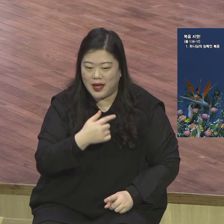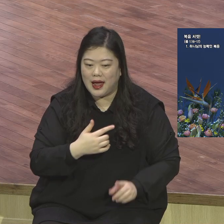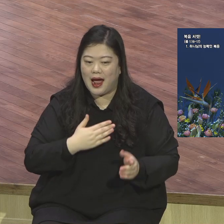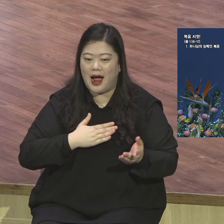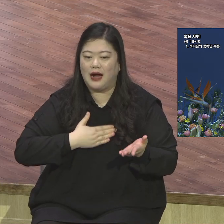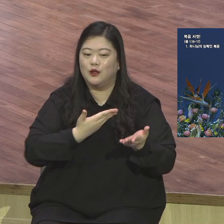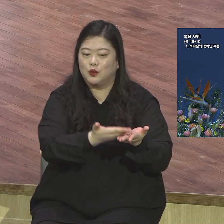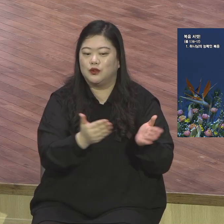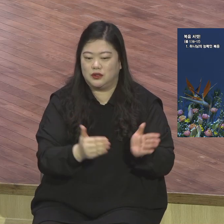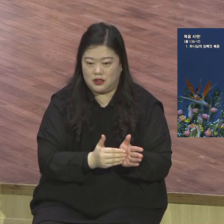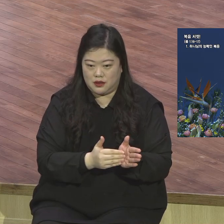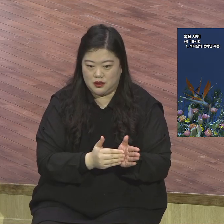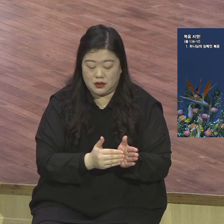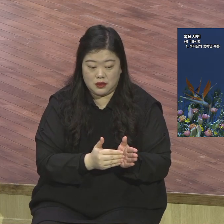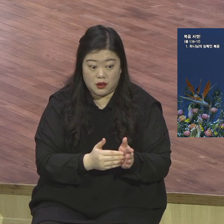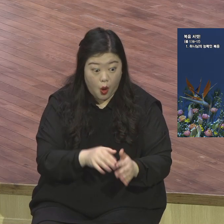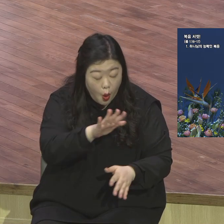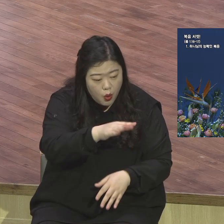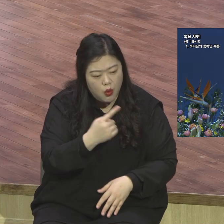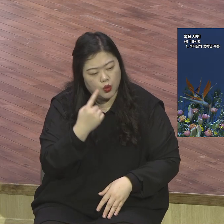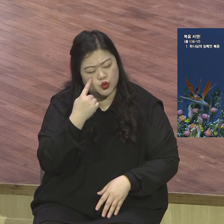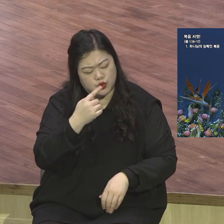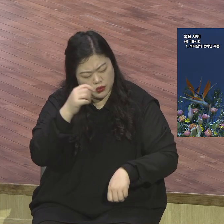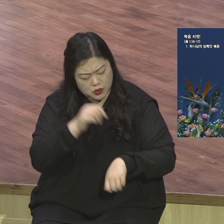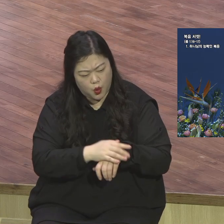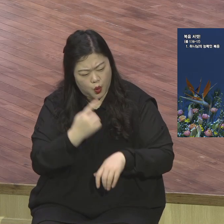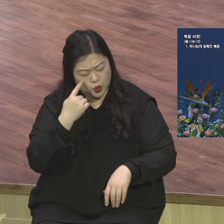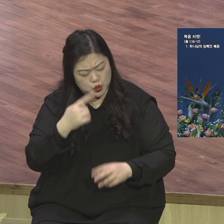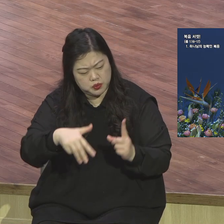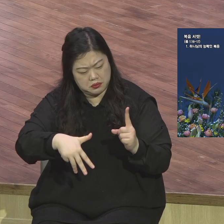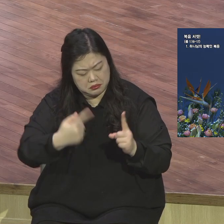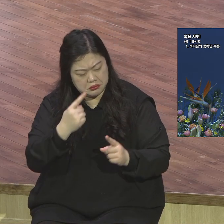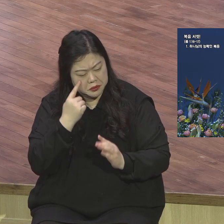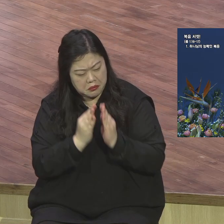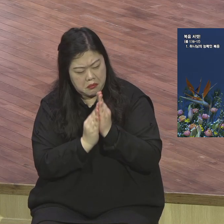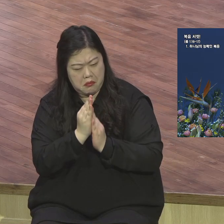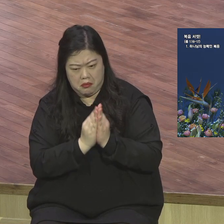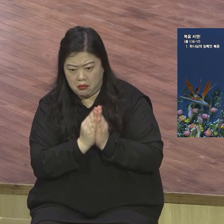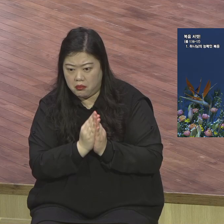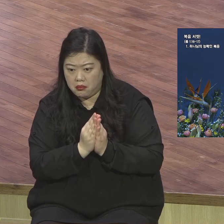이렇게 말했어요. 참 잘 봤습니다. 참 당신 잘 봤어요.